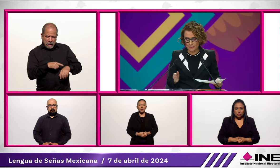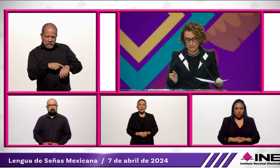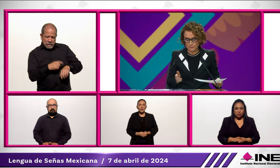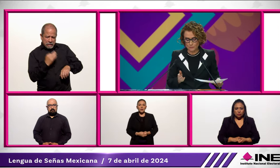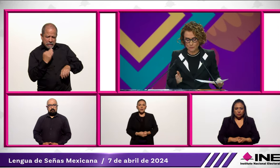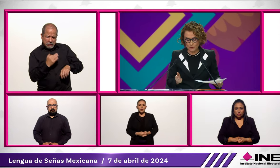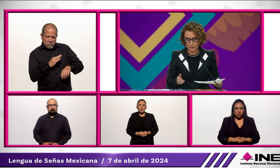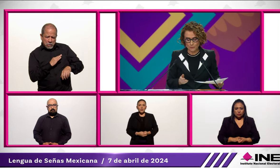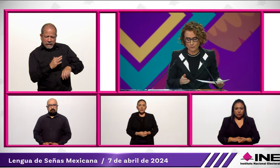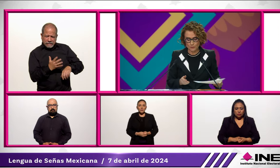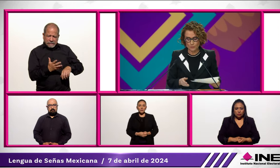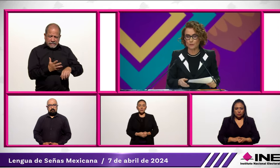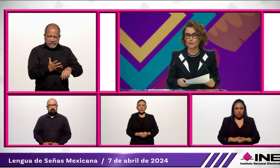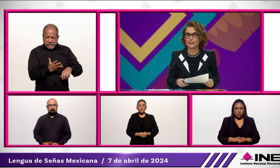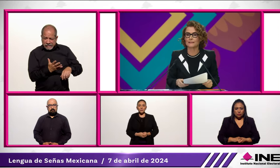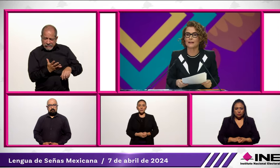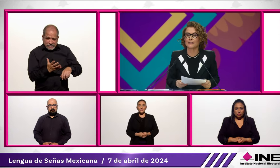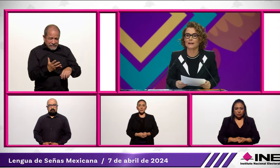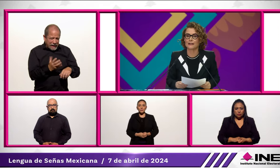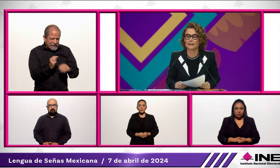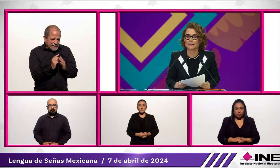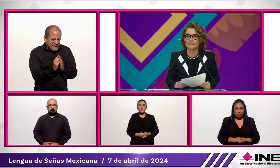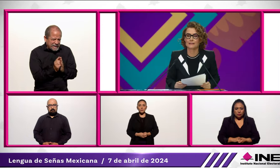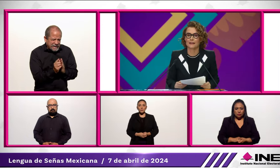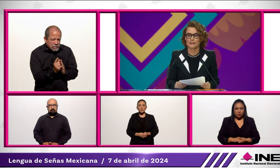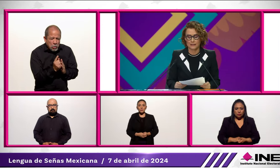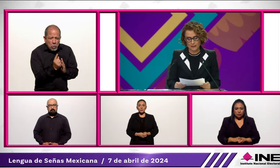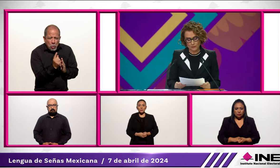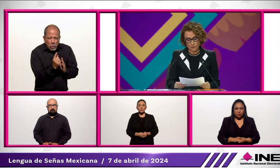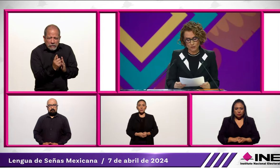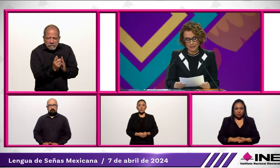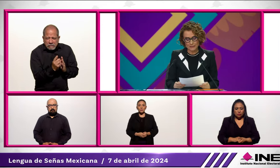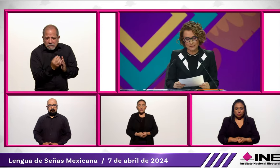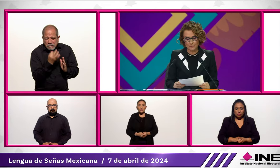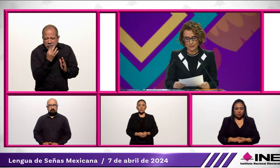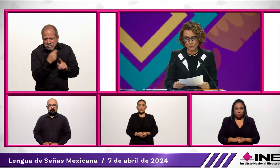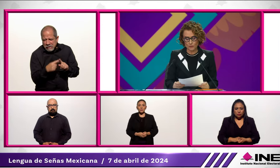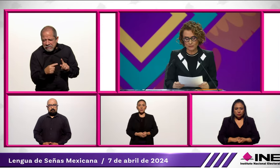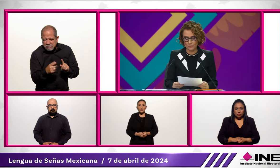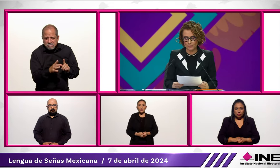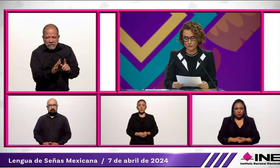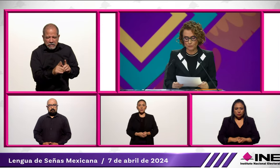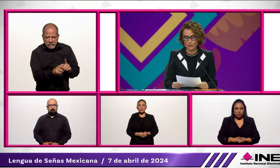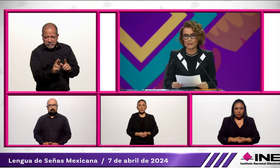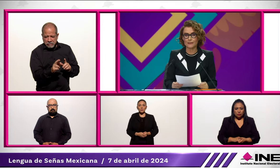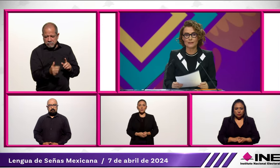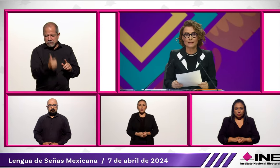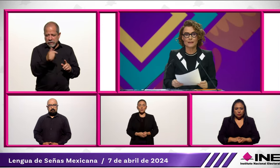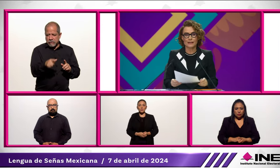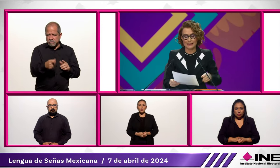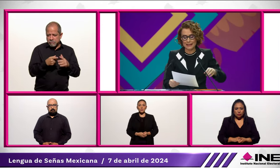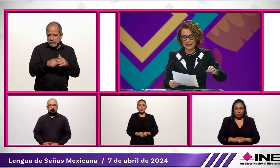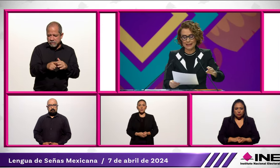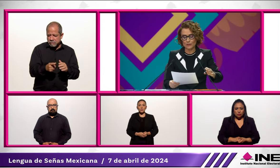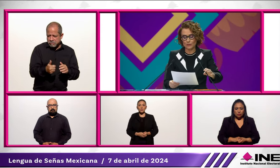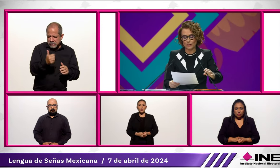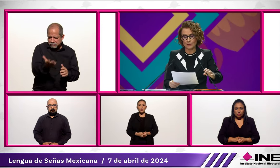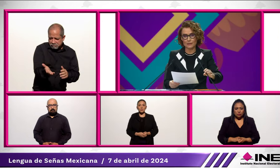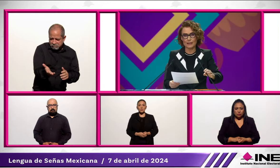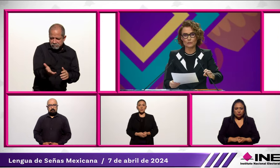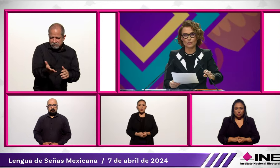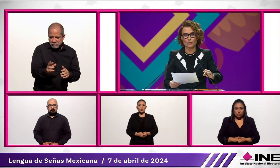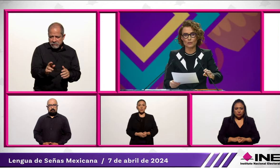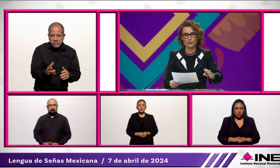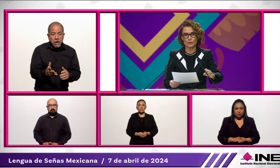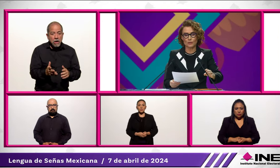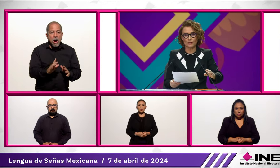Les quedan alrededor de unos cuantos segundos, 1:30 a la candidata Xóchitl Gálvez. Empiezo entonces con usted. ¿Qué grado